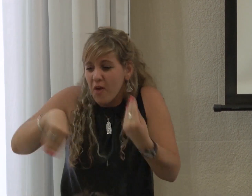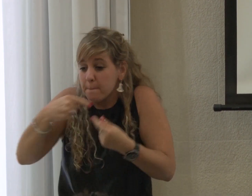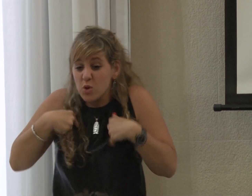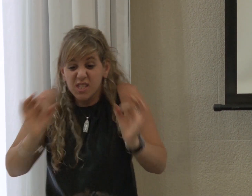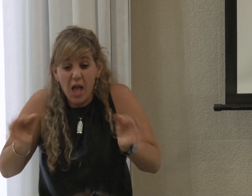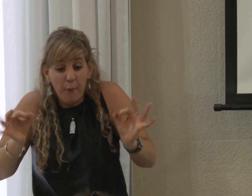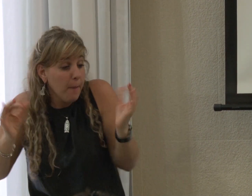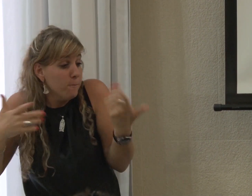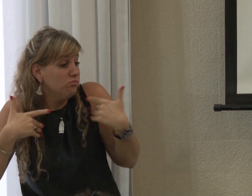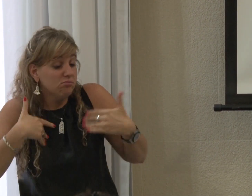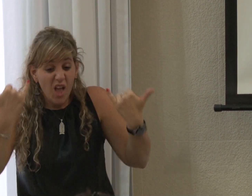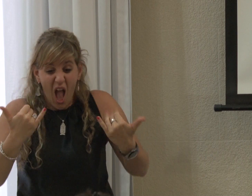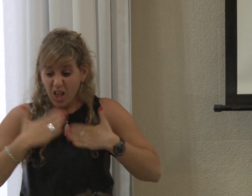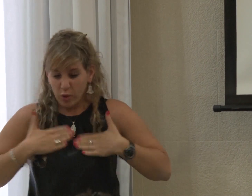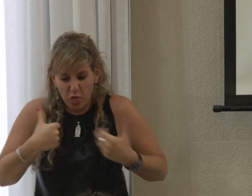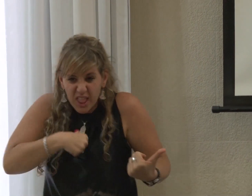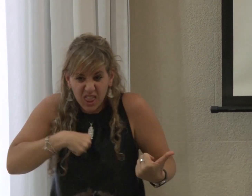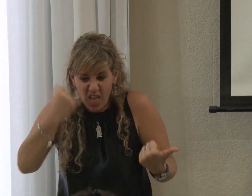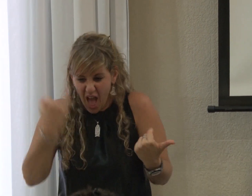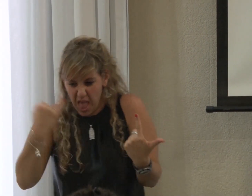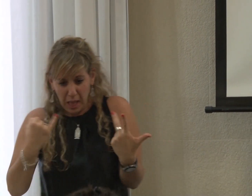puede prohibir. La comunidad